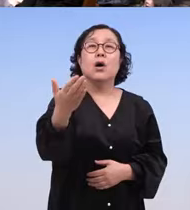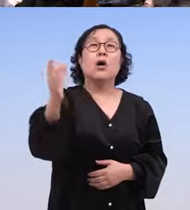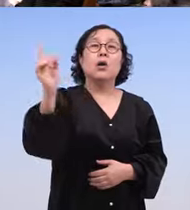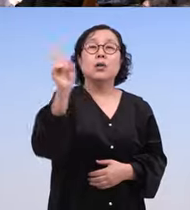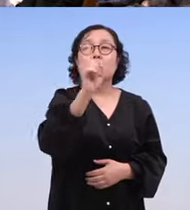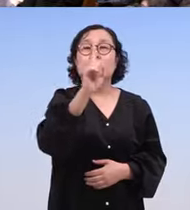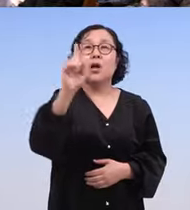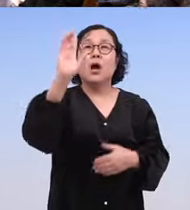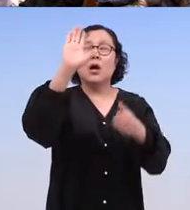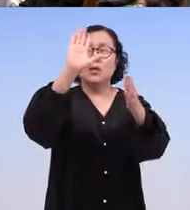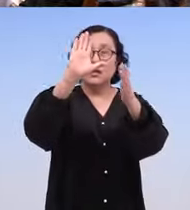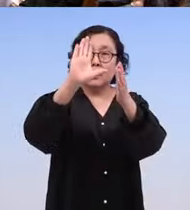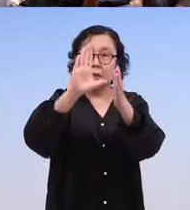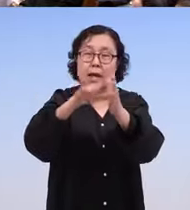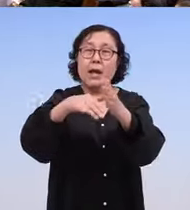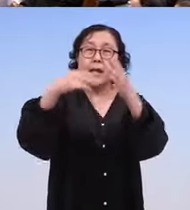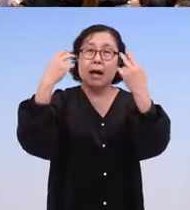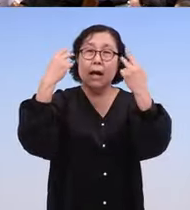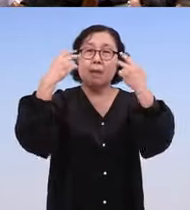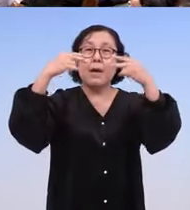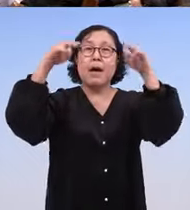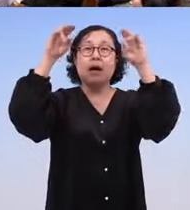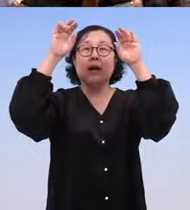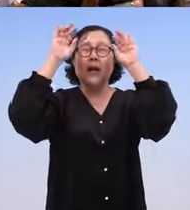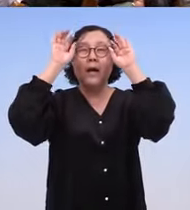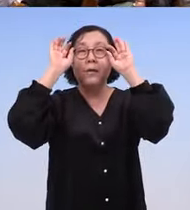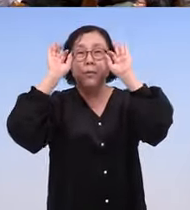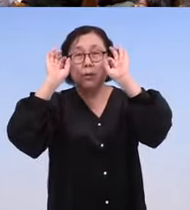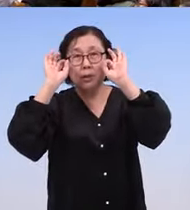너를 어느 때나 바라보시고